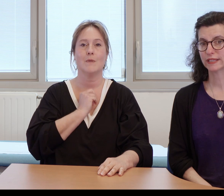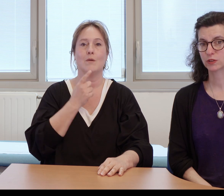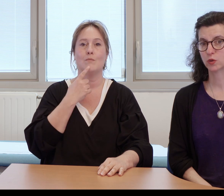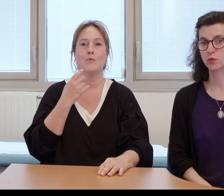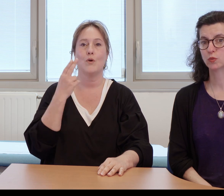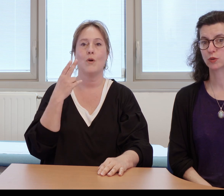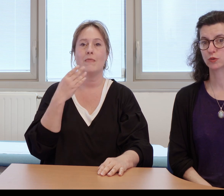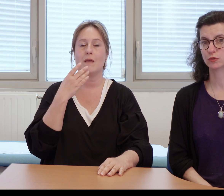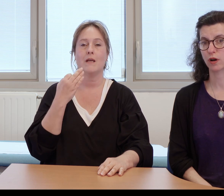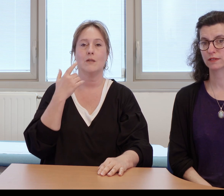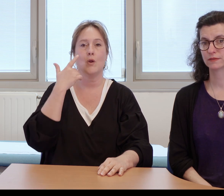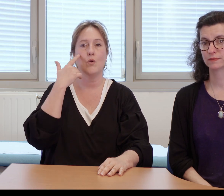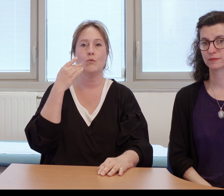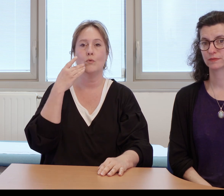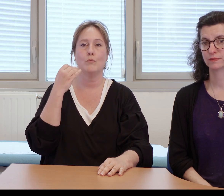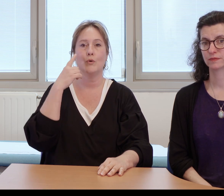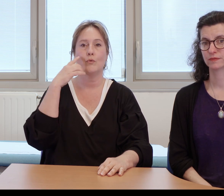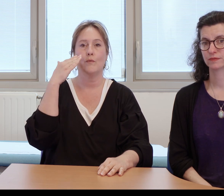pour connaître le nombre de fois